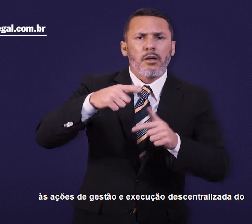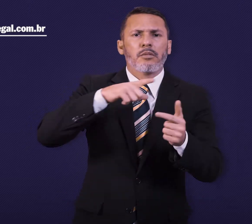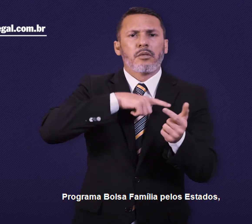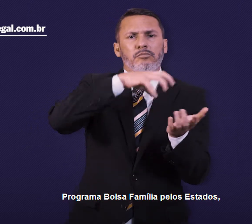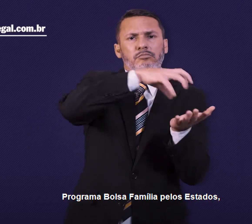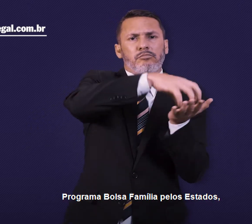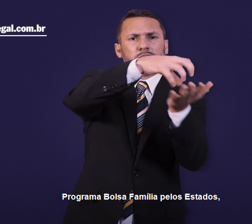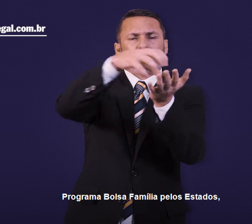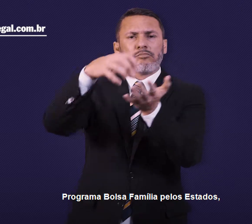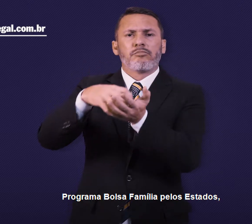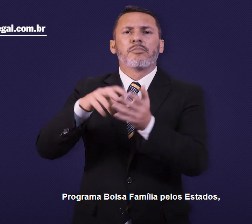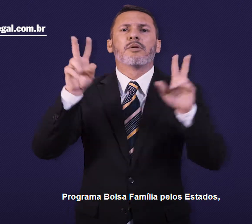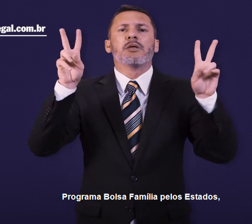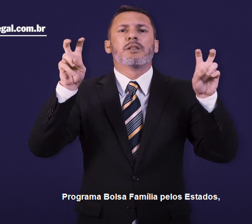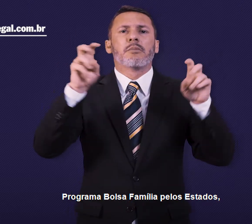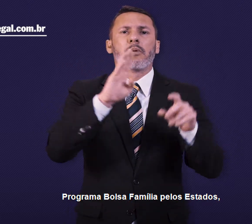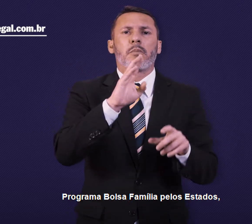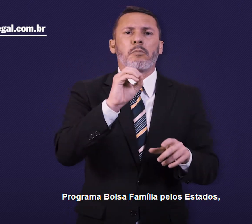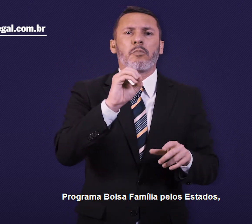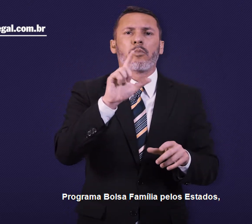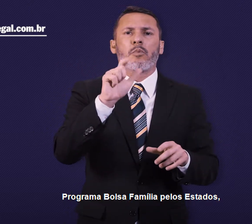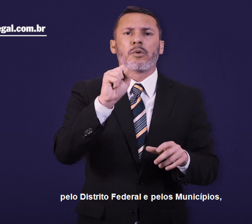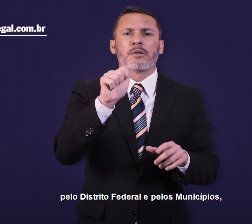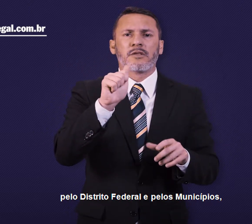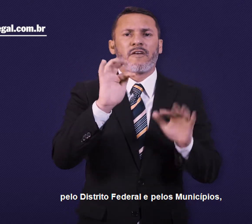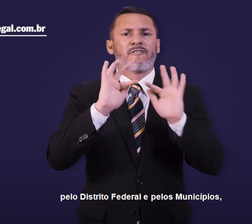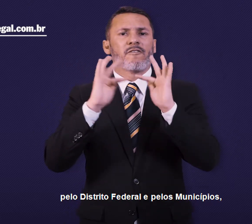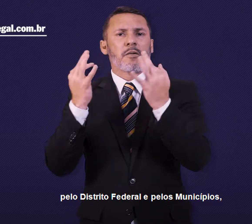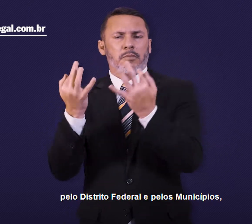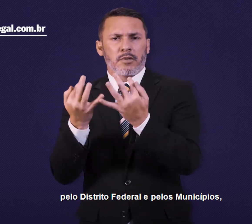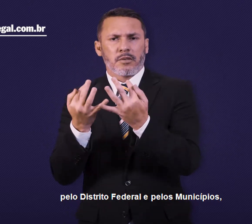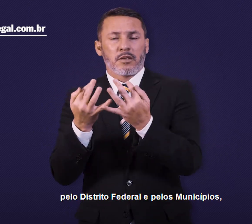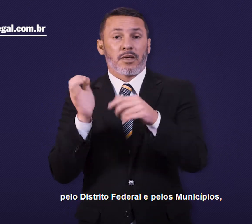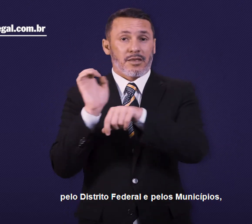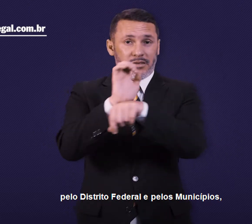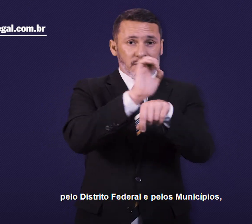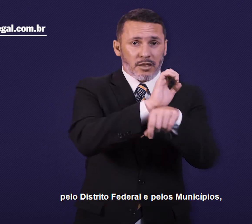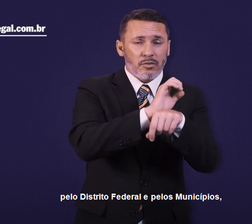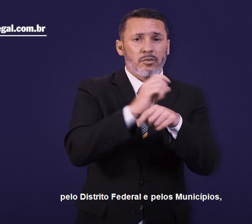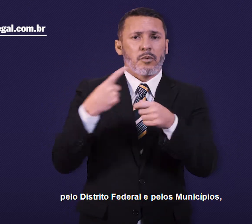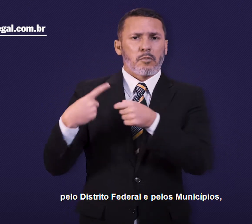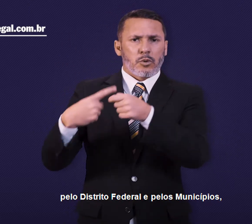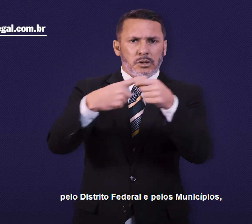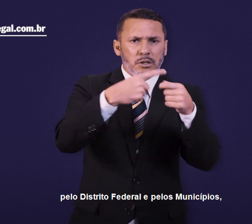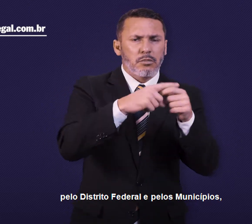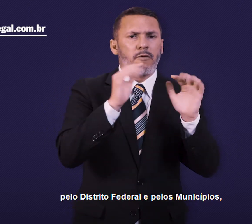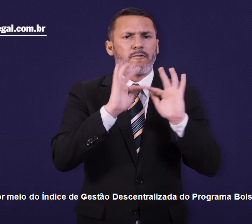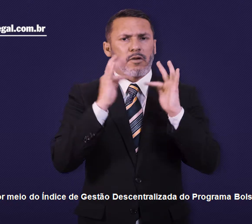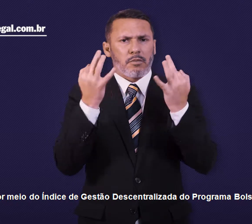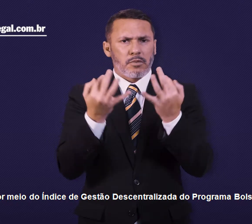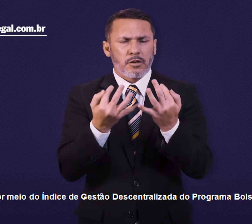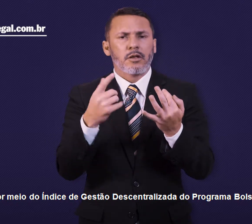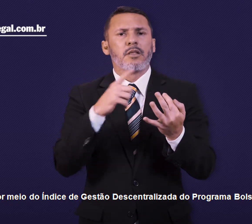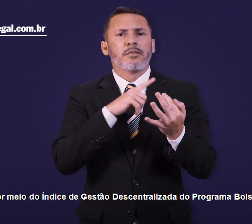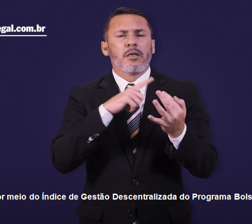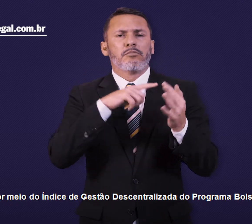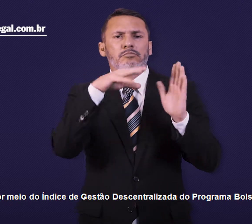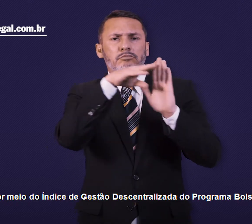do Programa Bolsa Família pelos estados, pelo Distrito Federal e pelos municípios, por meio do Índice de